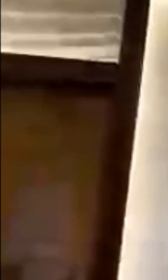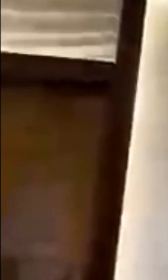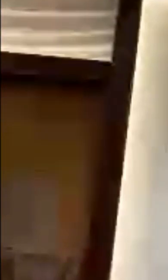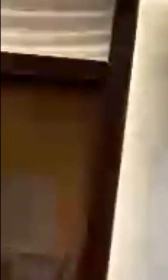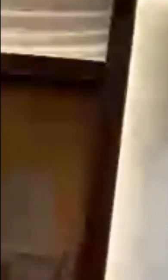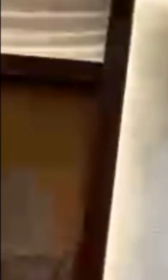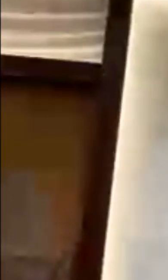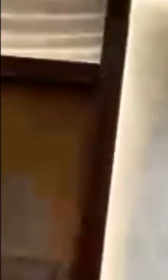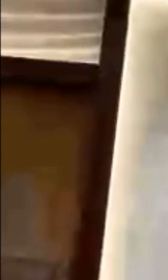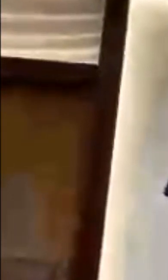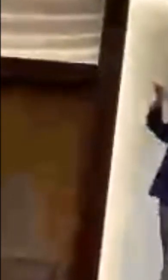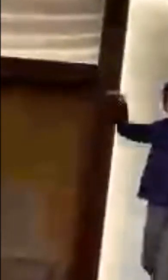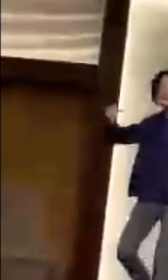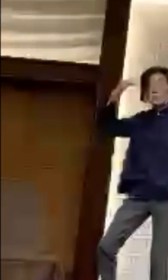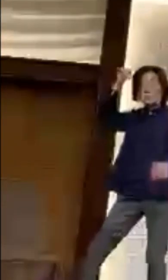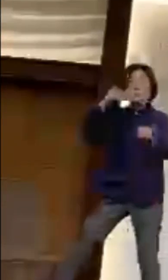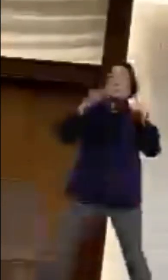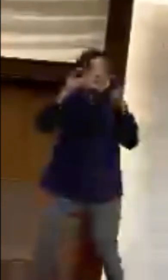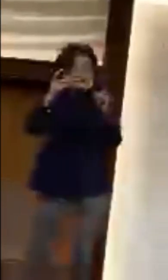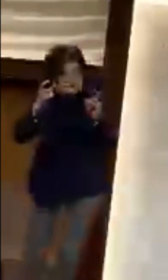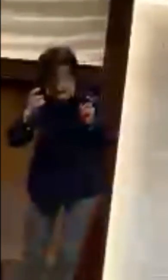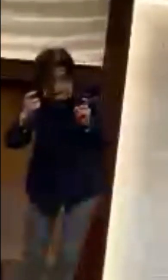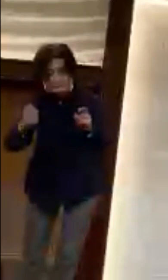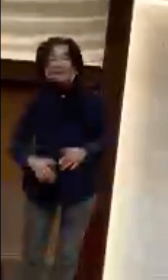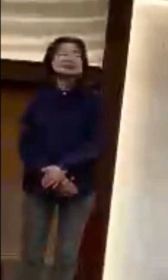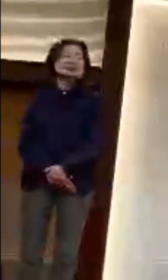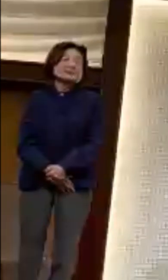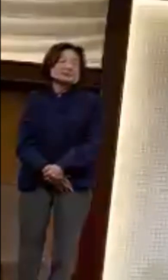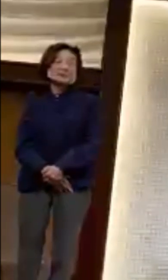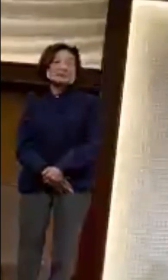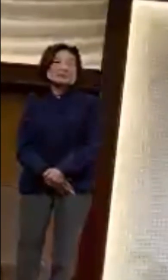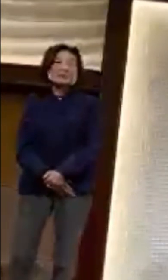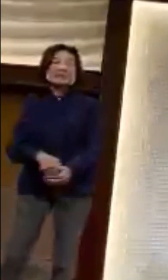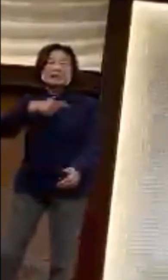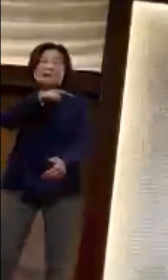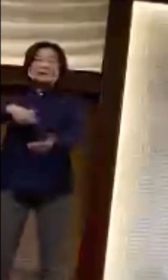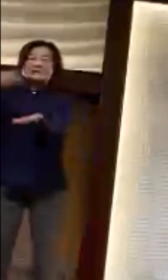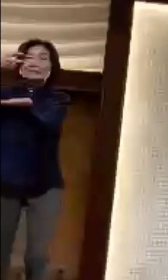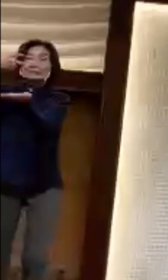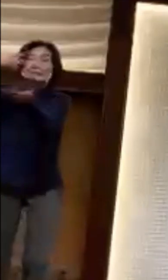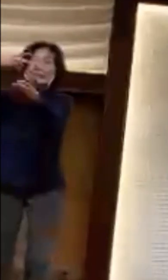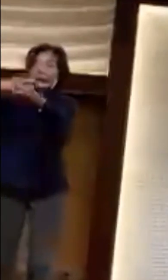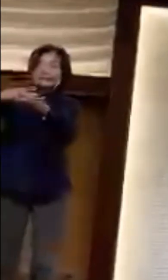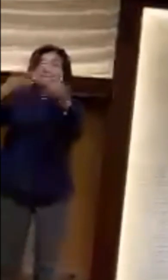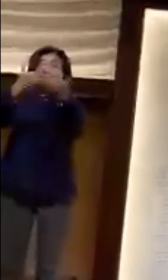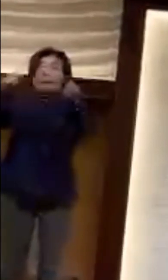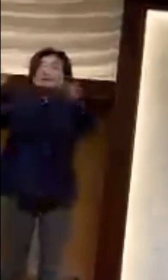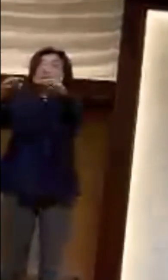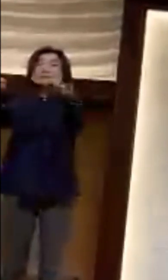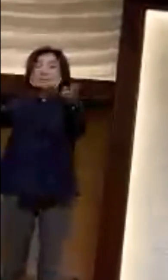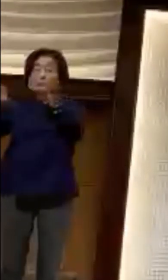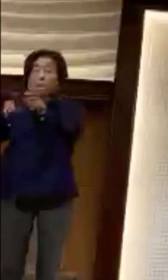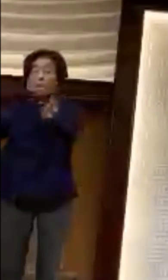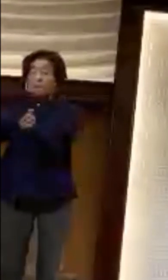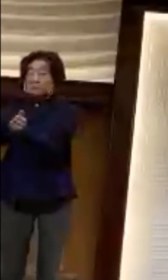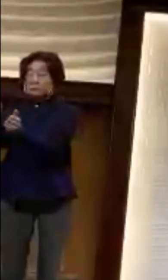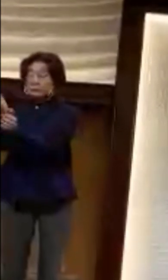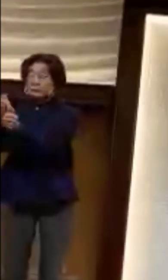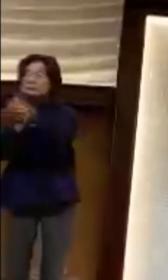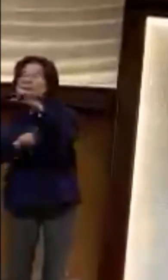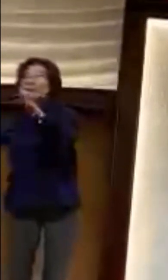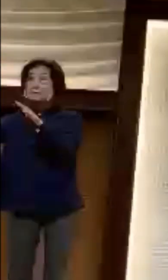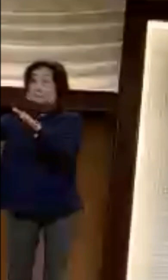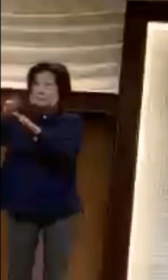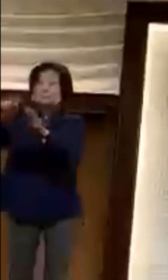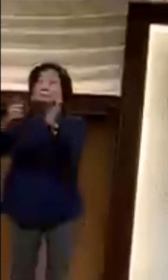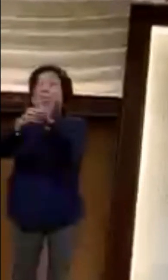皆さん、おはようございます。 おはようございます。 立憲民主党の副代表の原口和